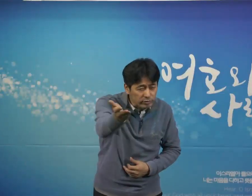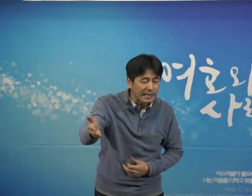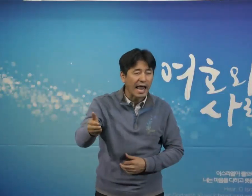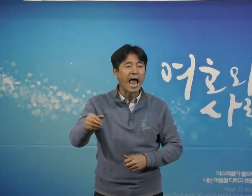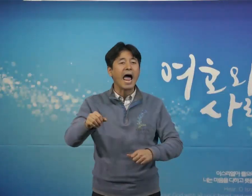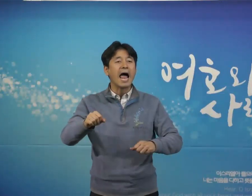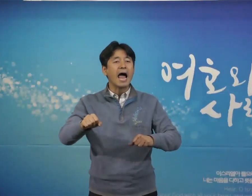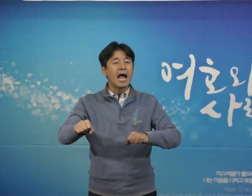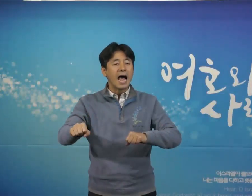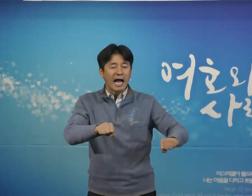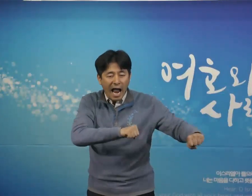여러분들이